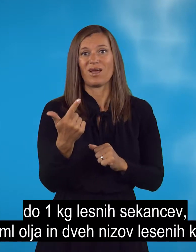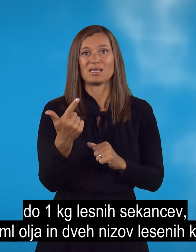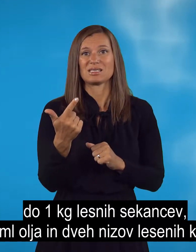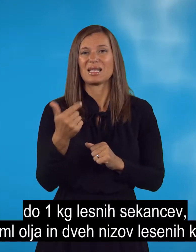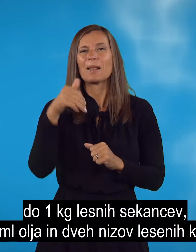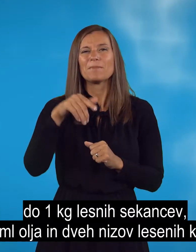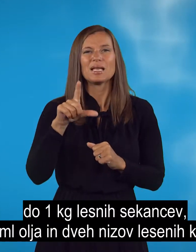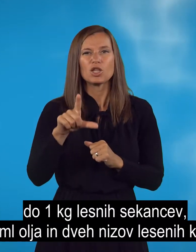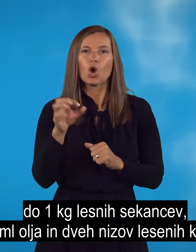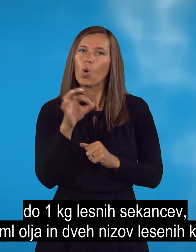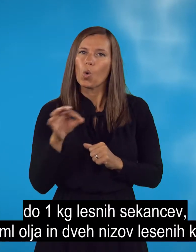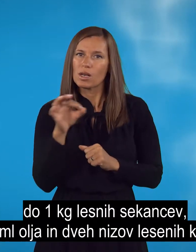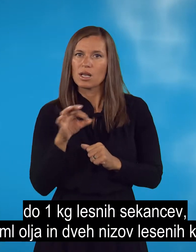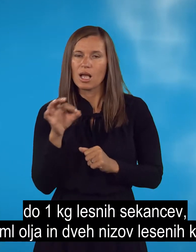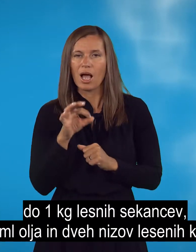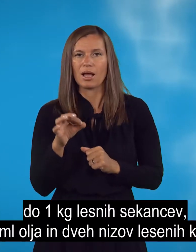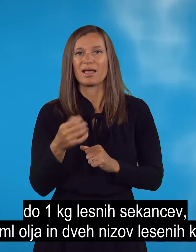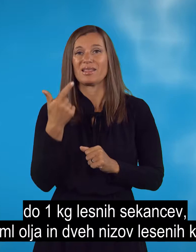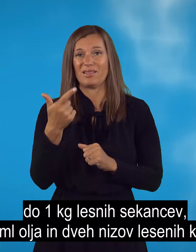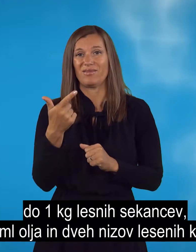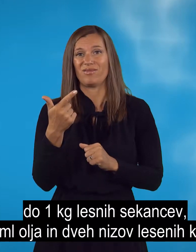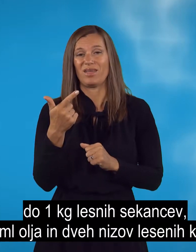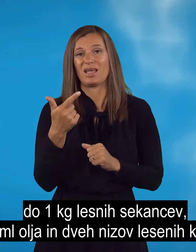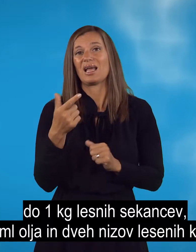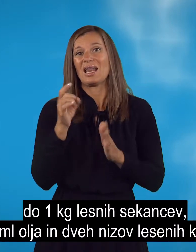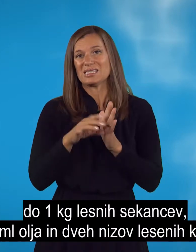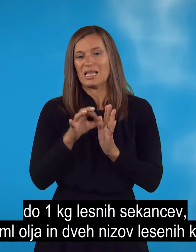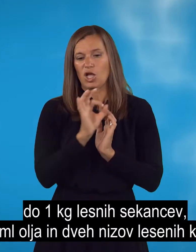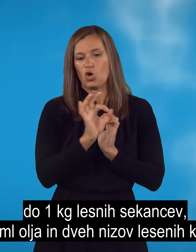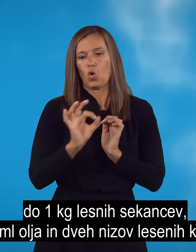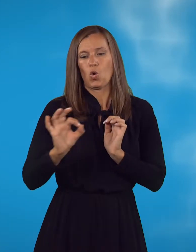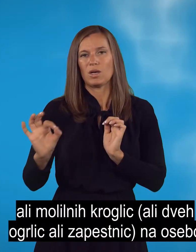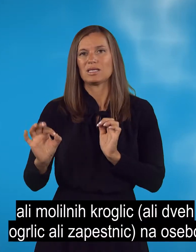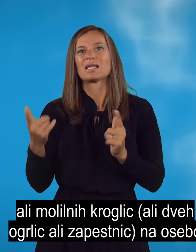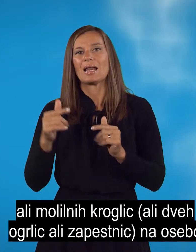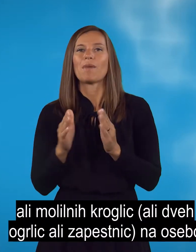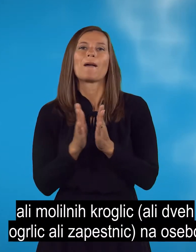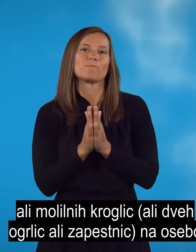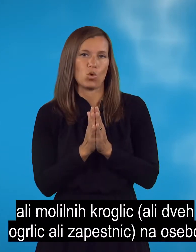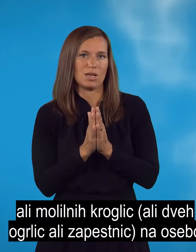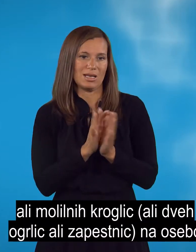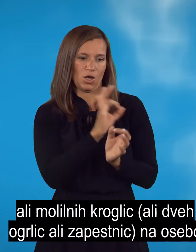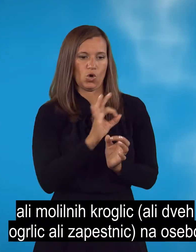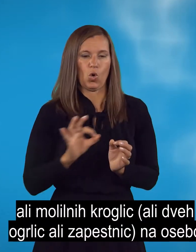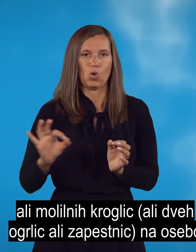24 mililitrov olja in 2 nizov lesenih kroglic ali molilnih kroglic ali